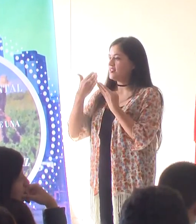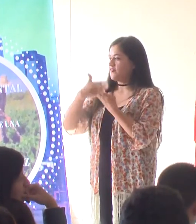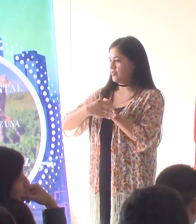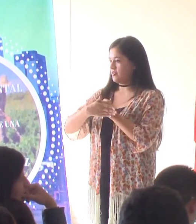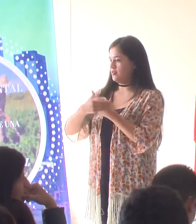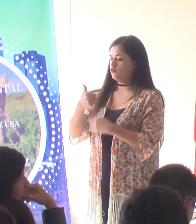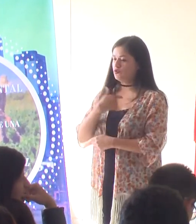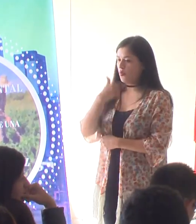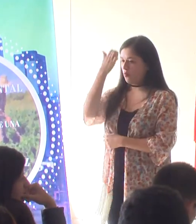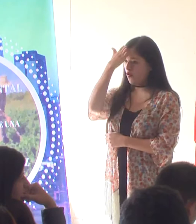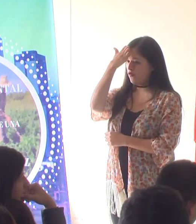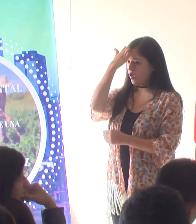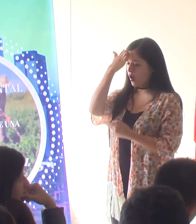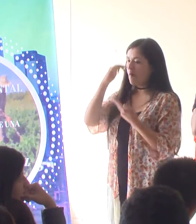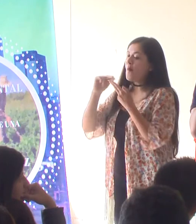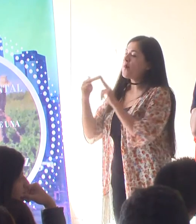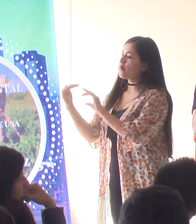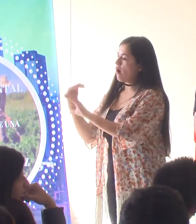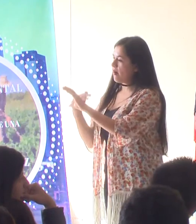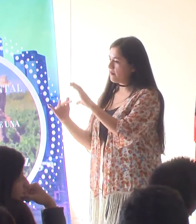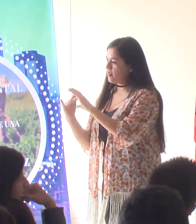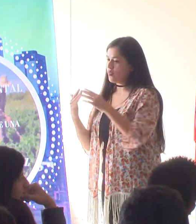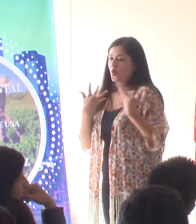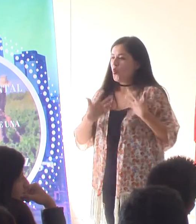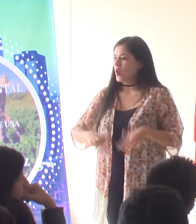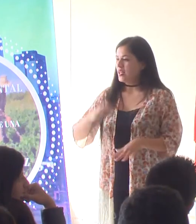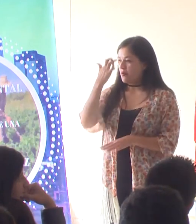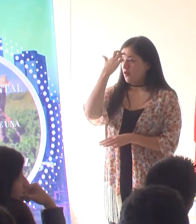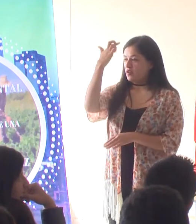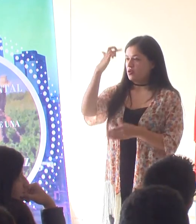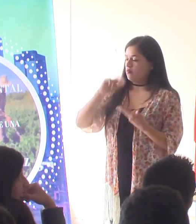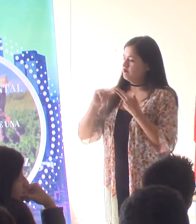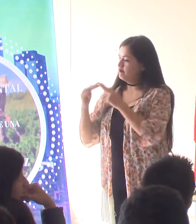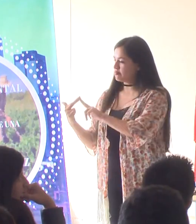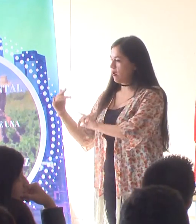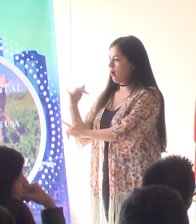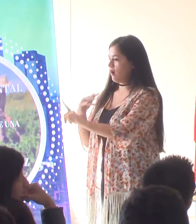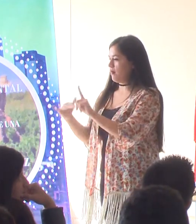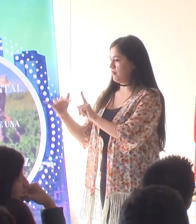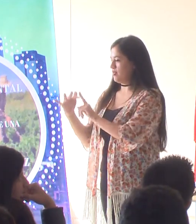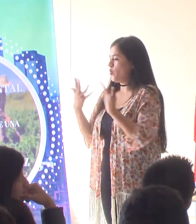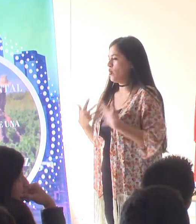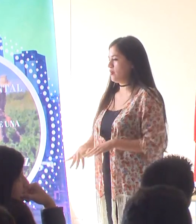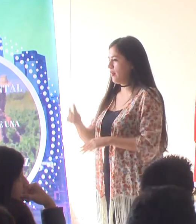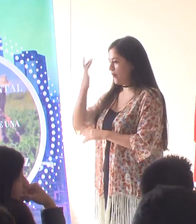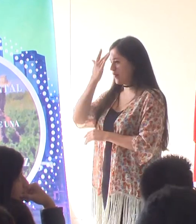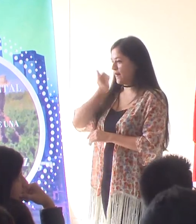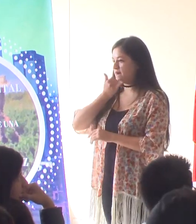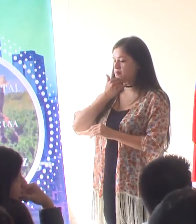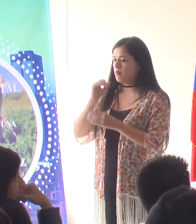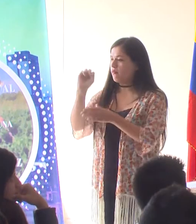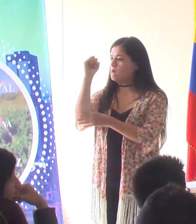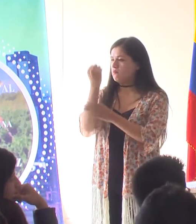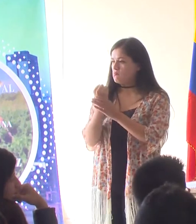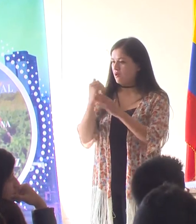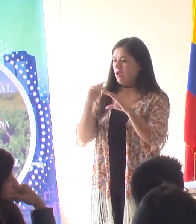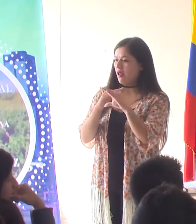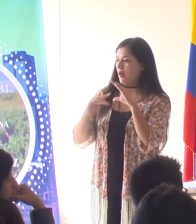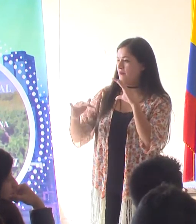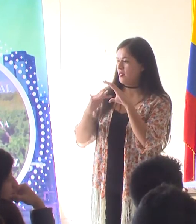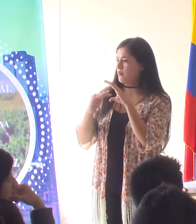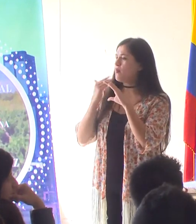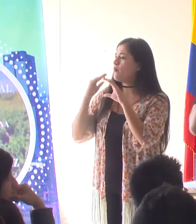profesionales por una simple razón todos tenemos un horizonte común si la crisis ambiental se